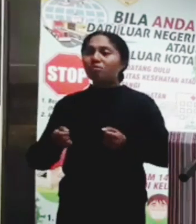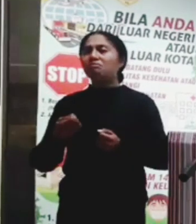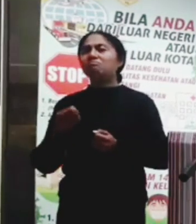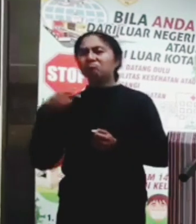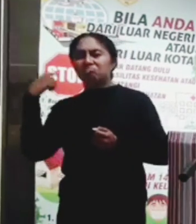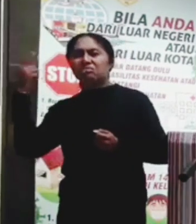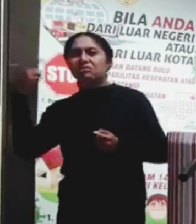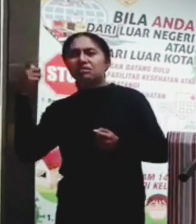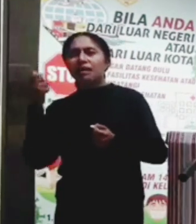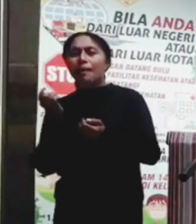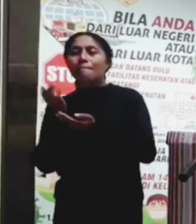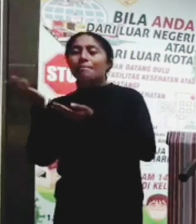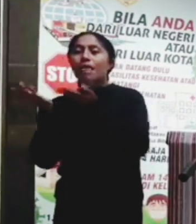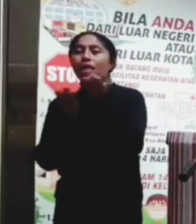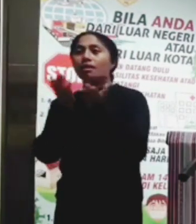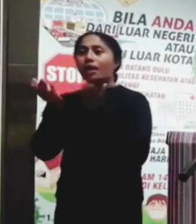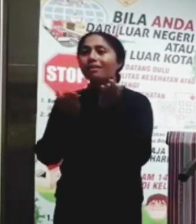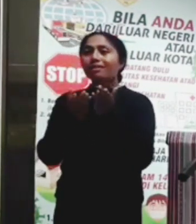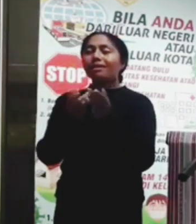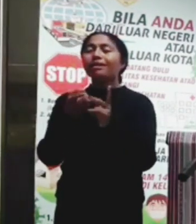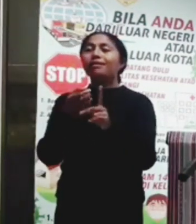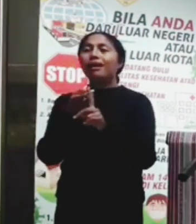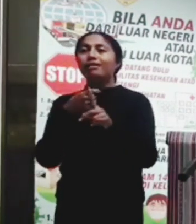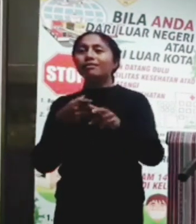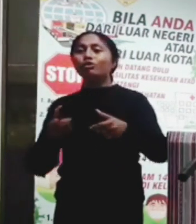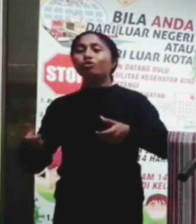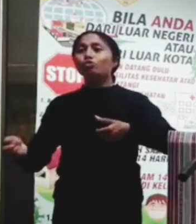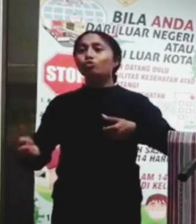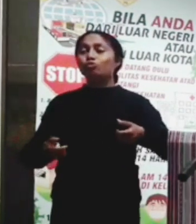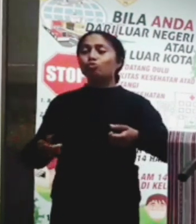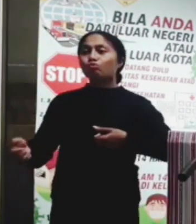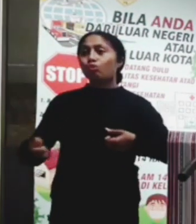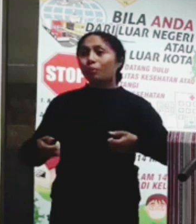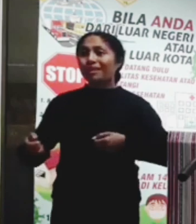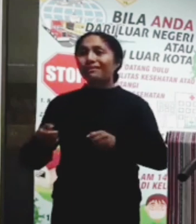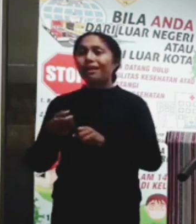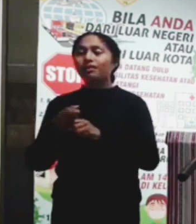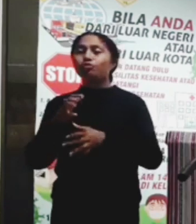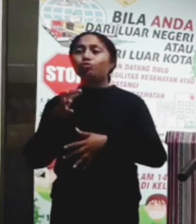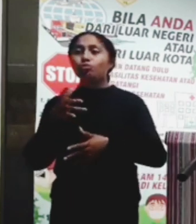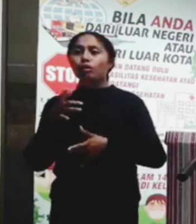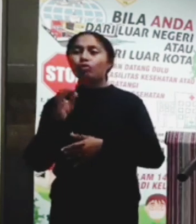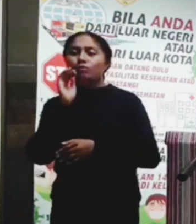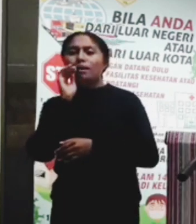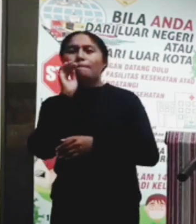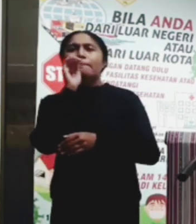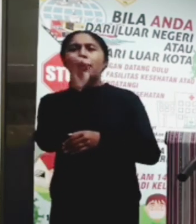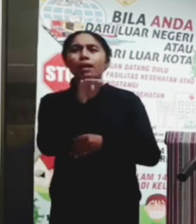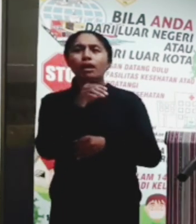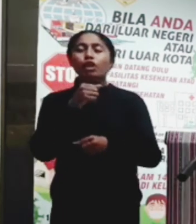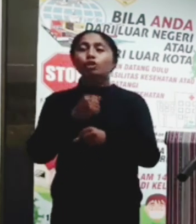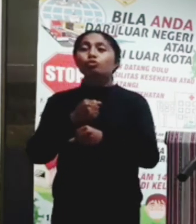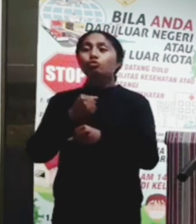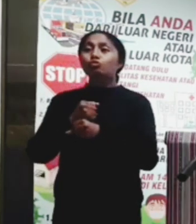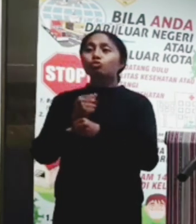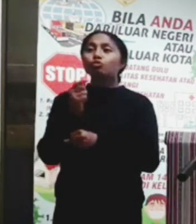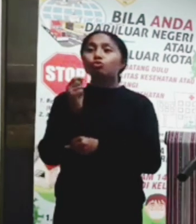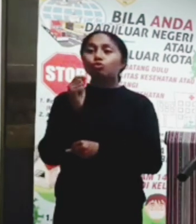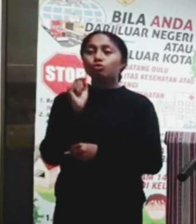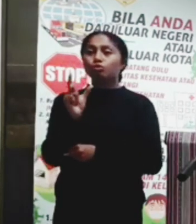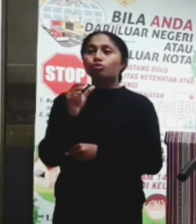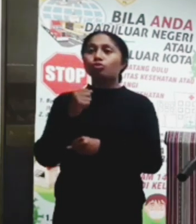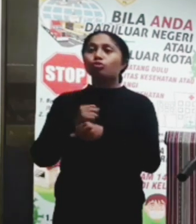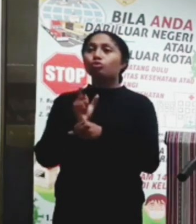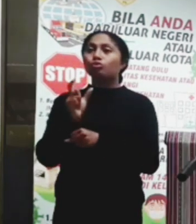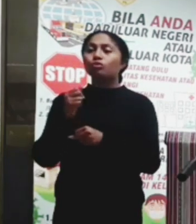melayani trayek dari Kupang menuju motae untuk bisa menyampaikan kepada gugus tugas baik provinsi